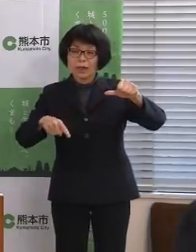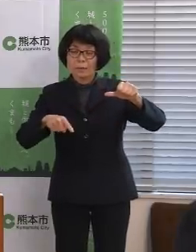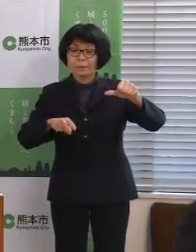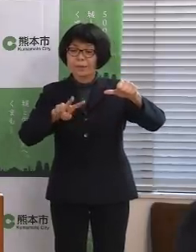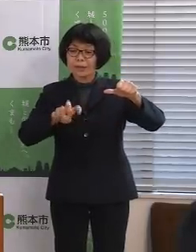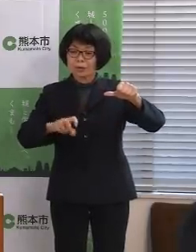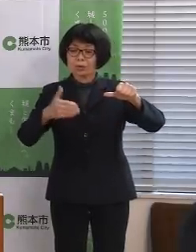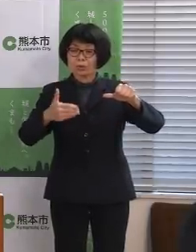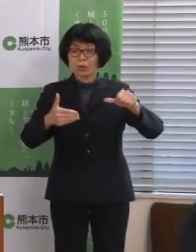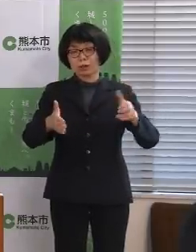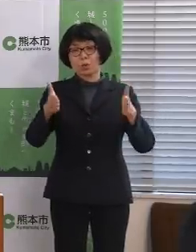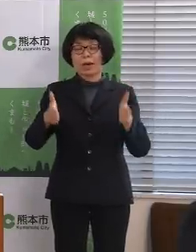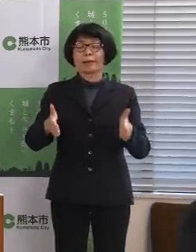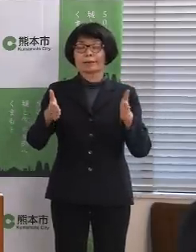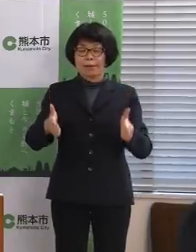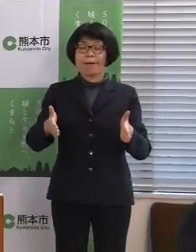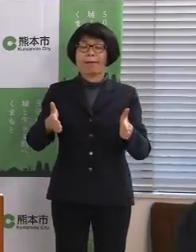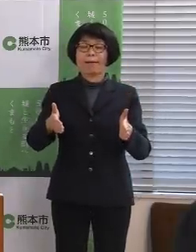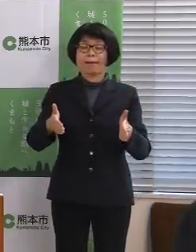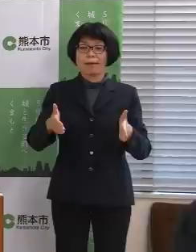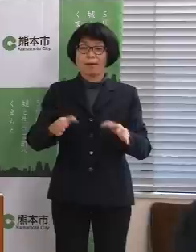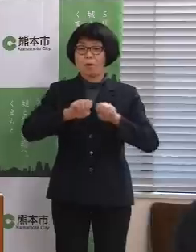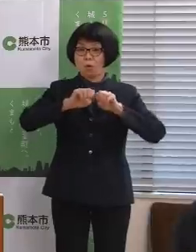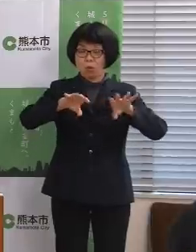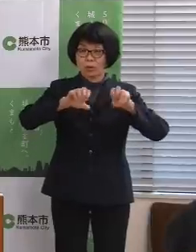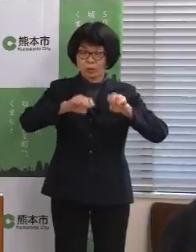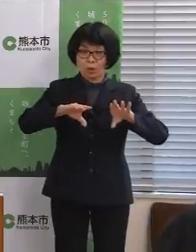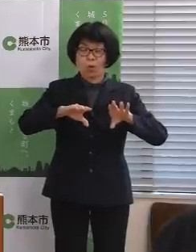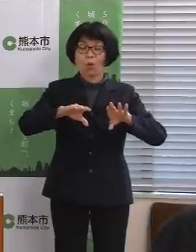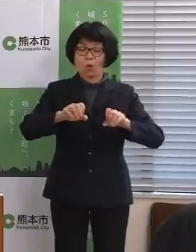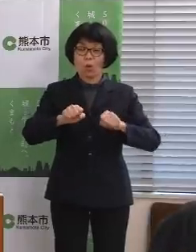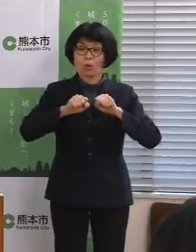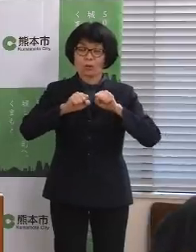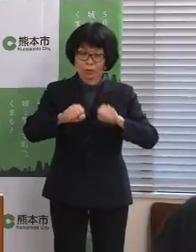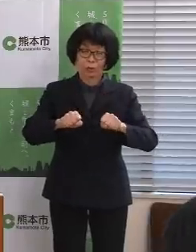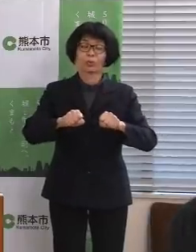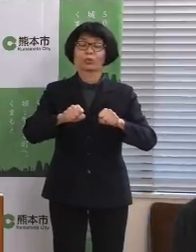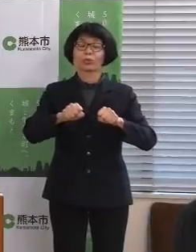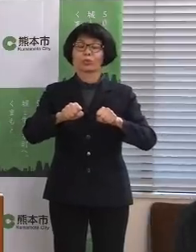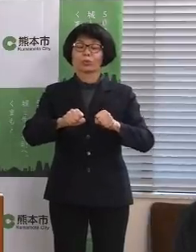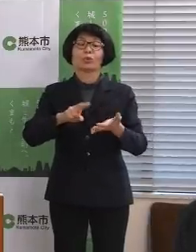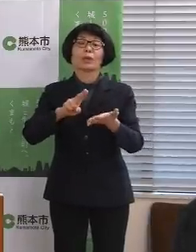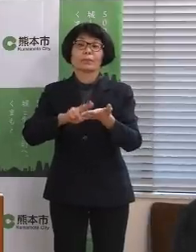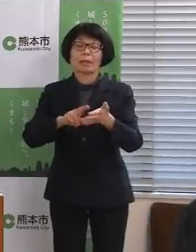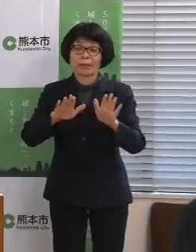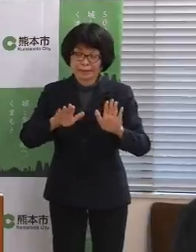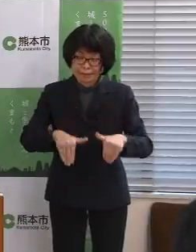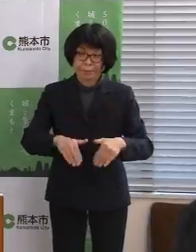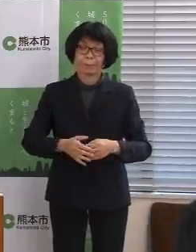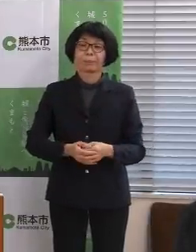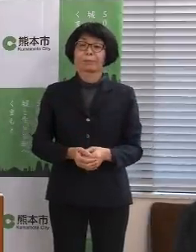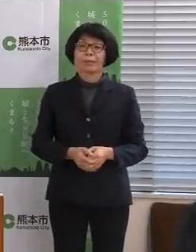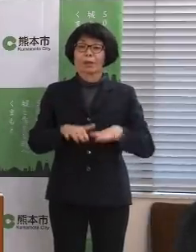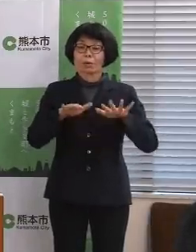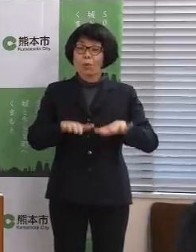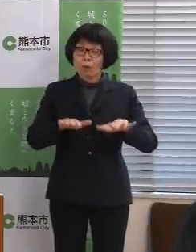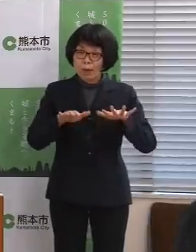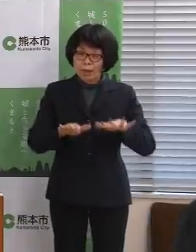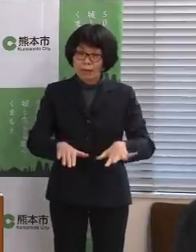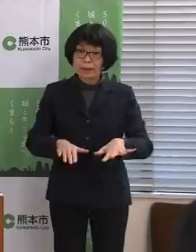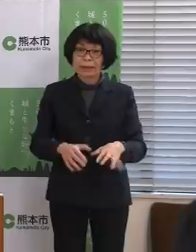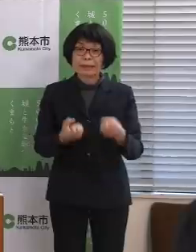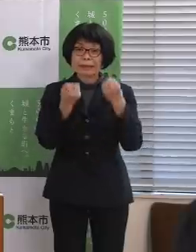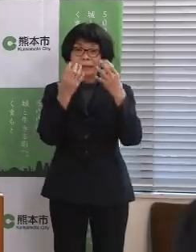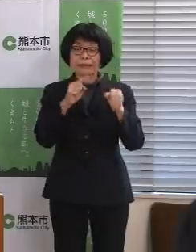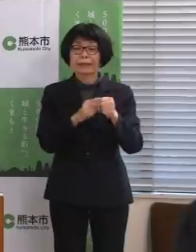29日までの間放映を延長することといたしました。今回は新